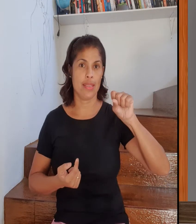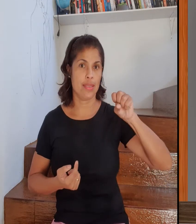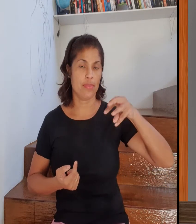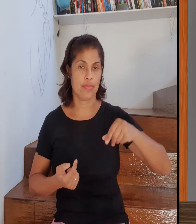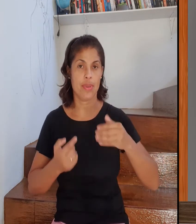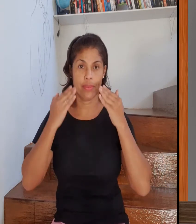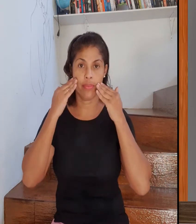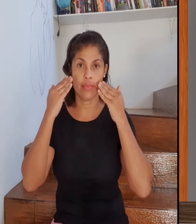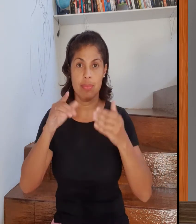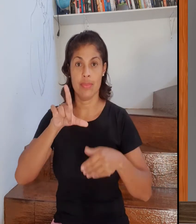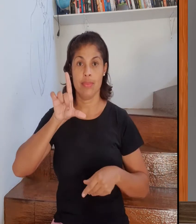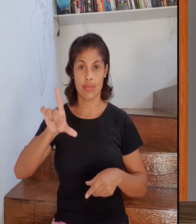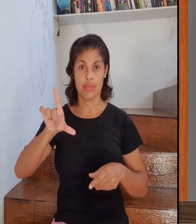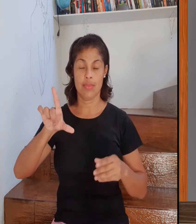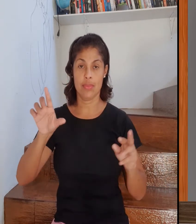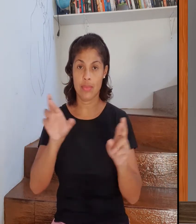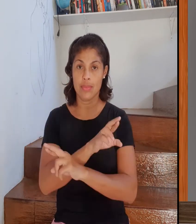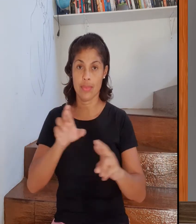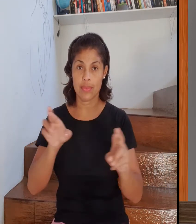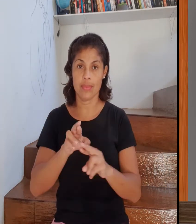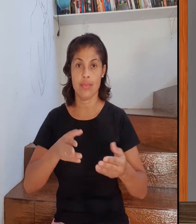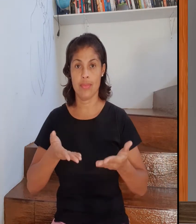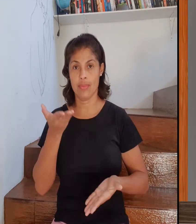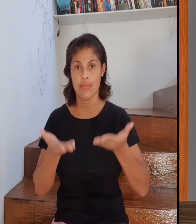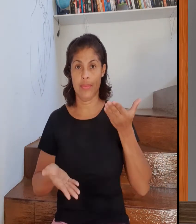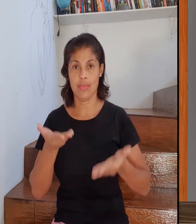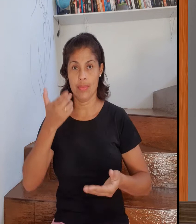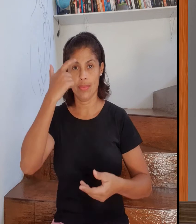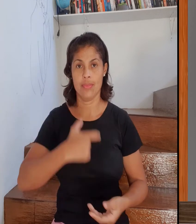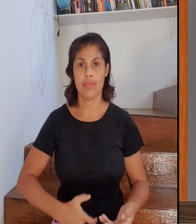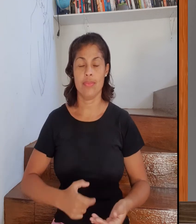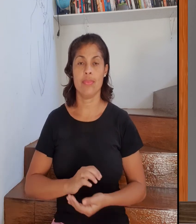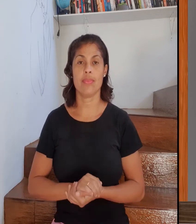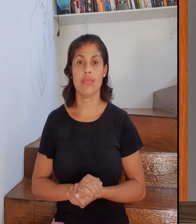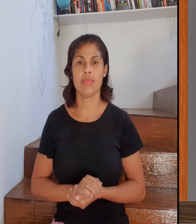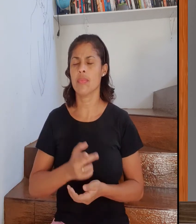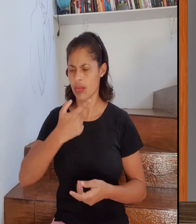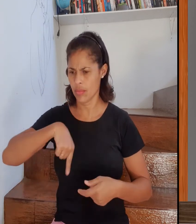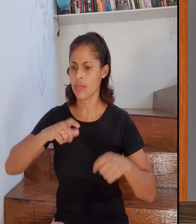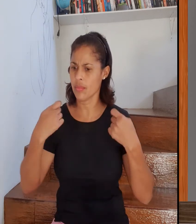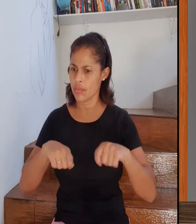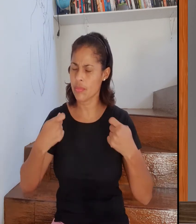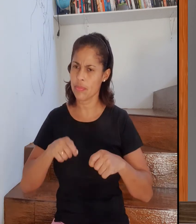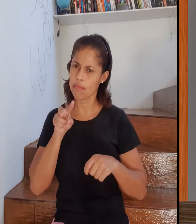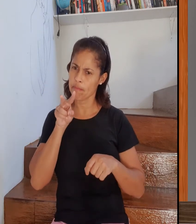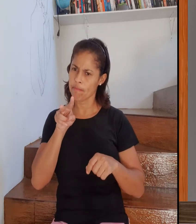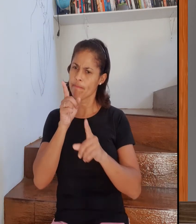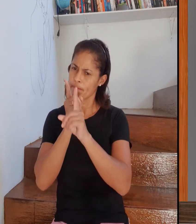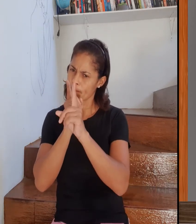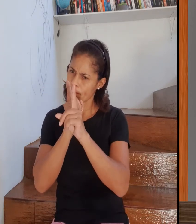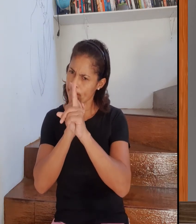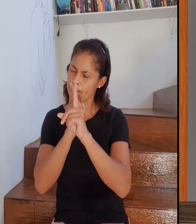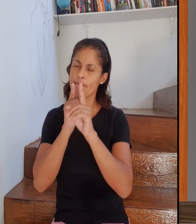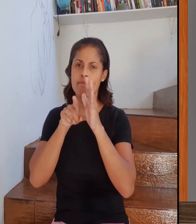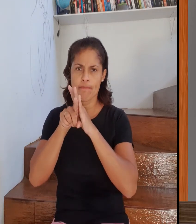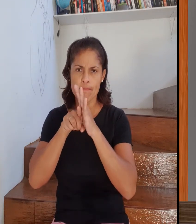é expresso em litros em relação ao peso corporal. Nós devemos saber interpretar os valores